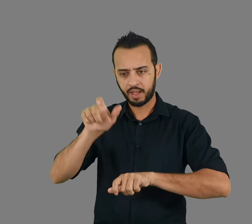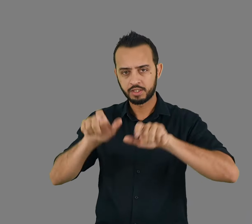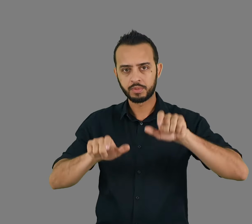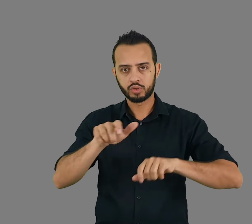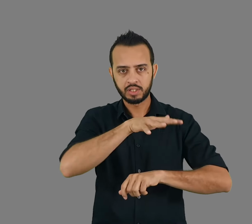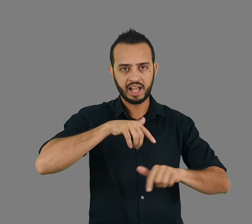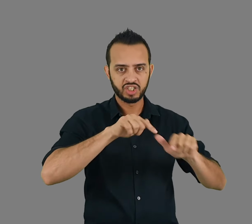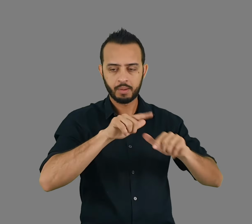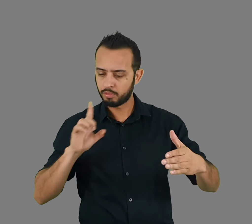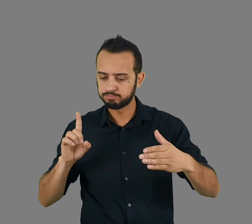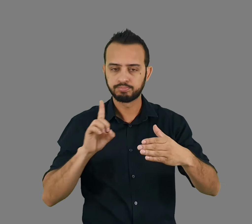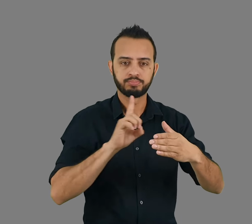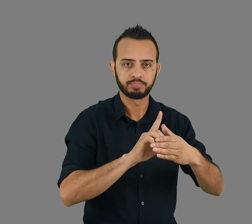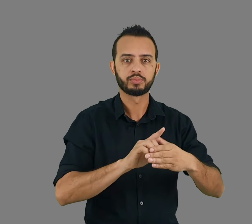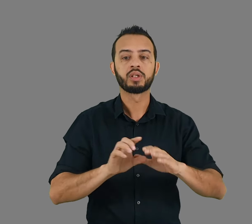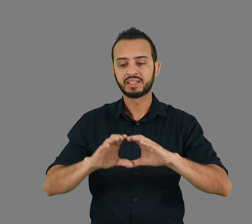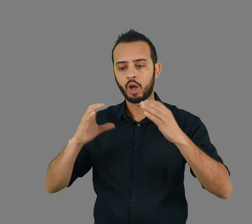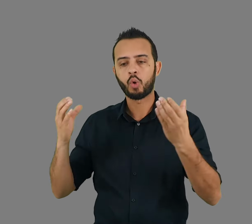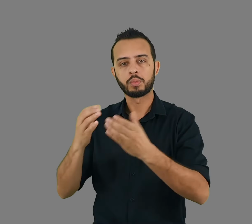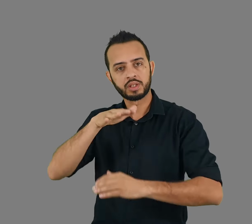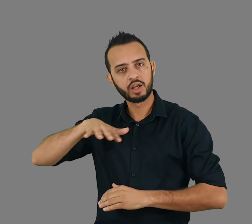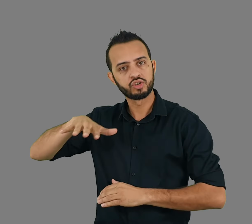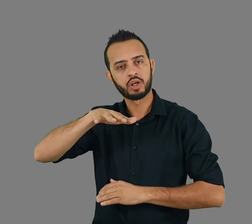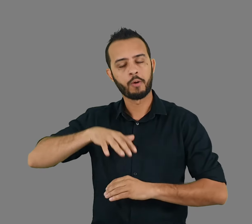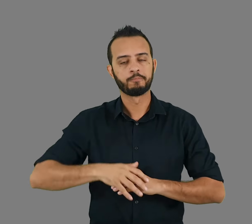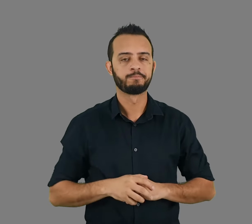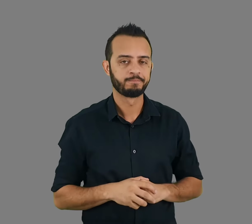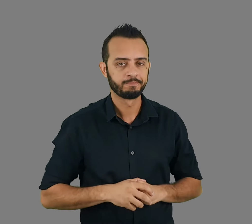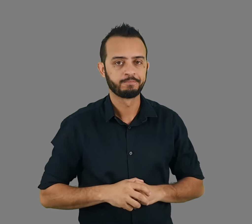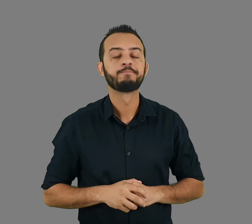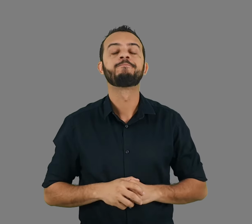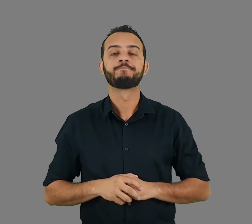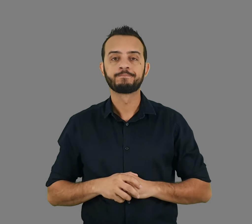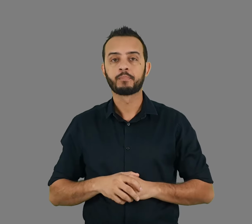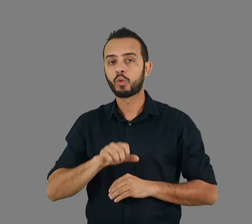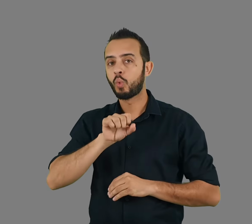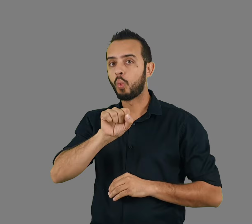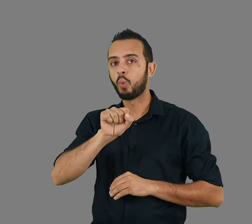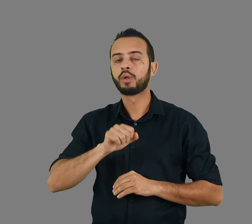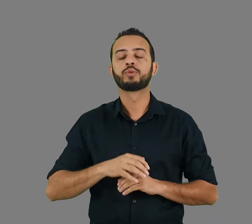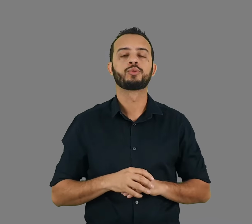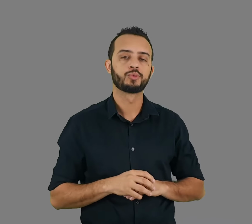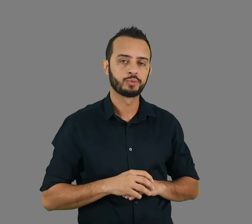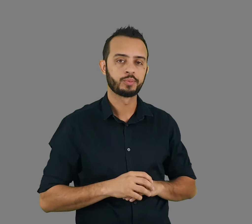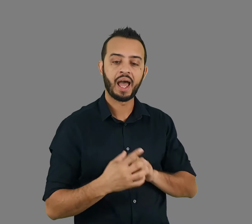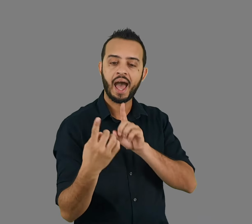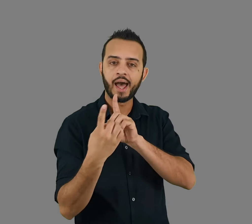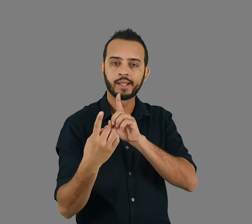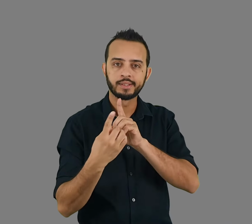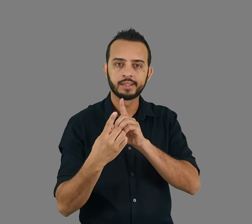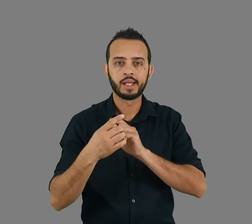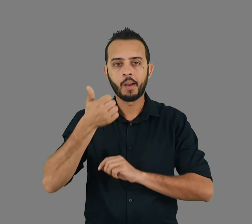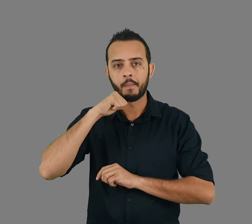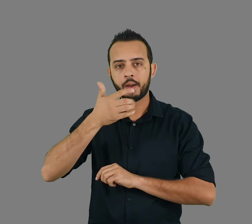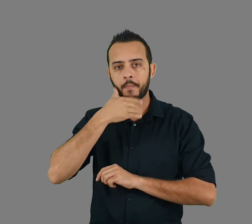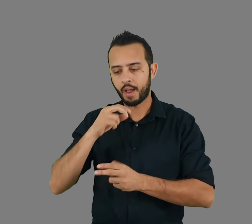de trabalho e na comunidade em geral. 8. Atender e orientar pais e responsáveis quanto